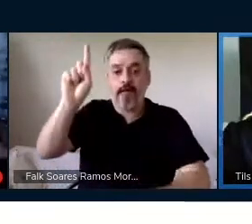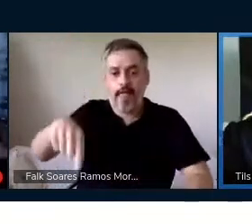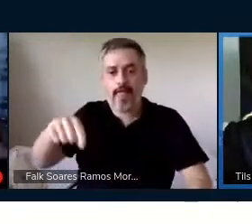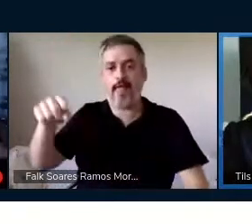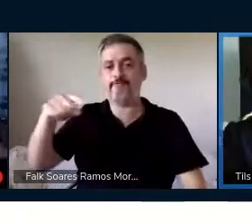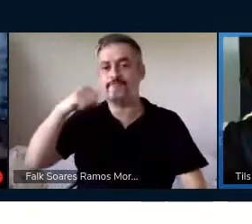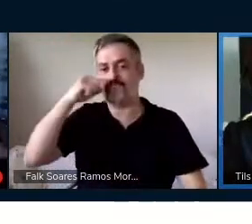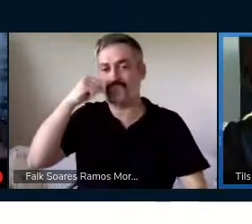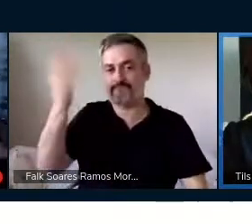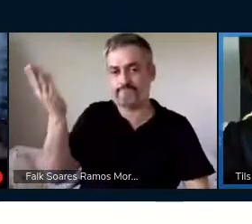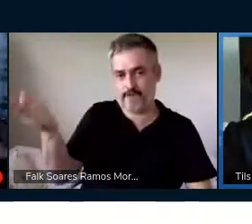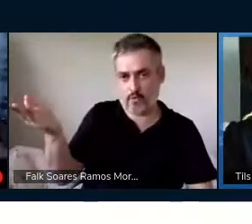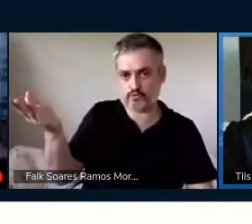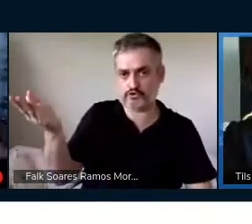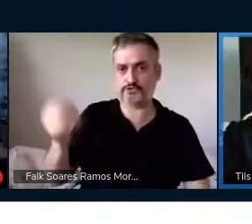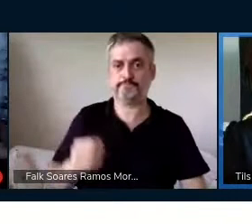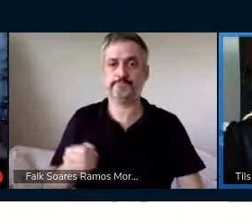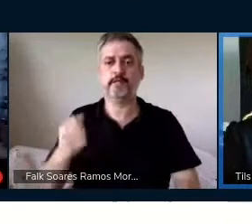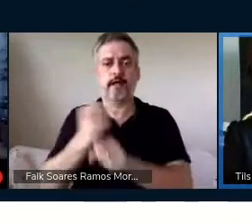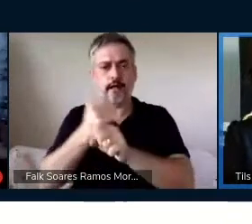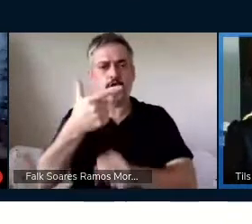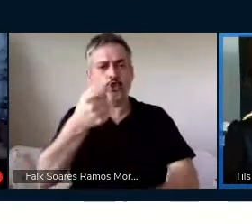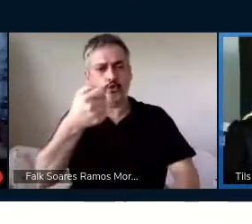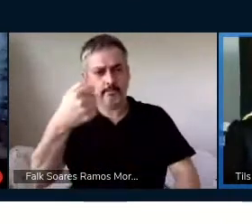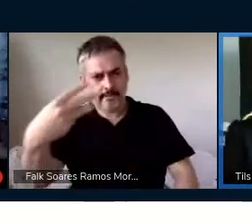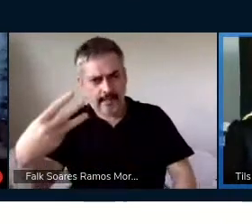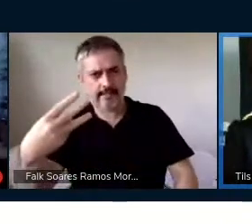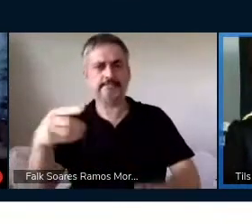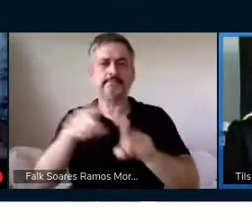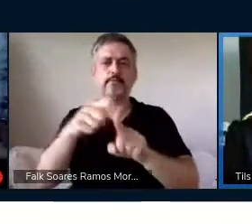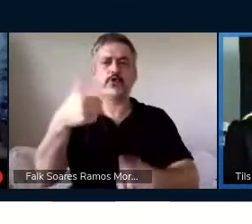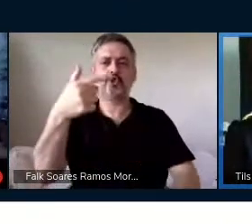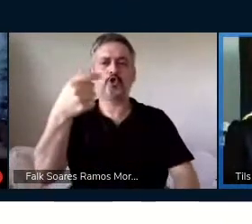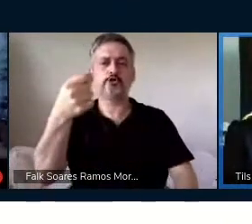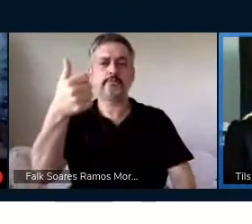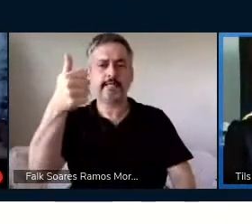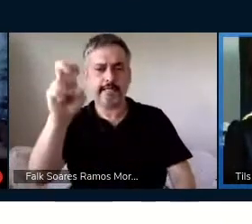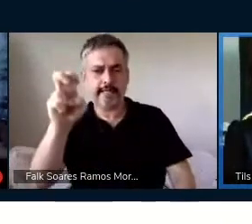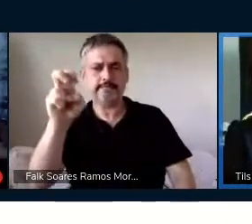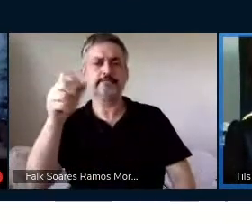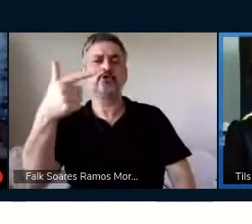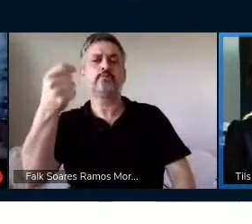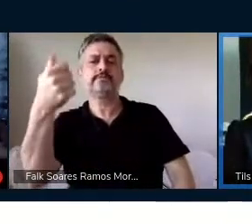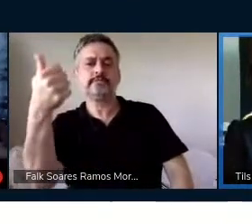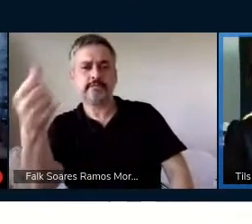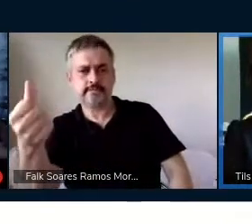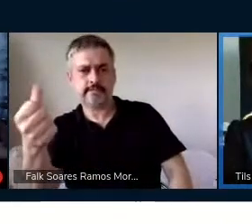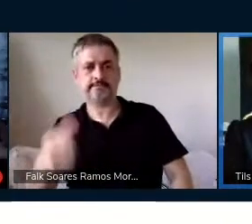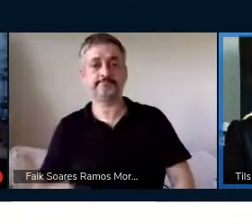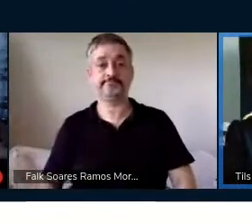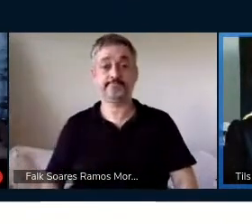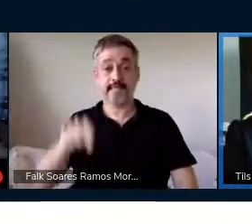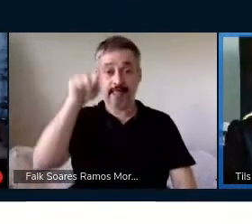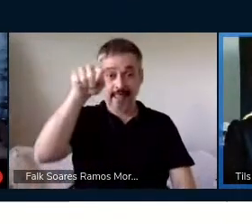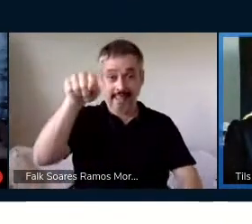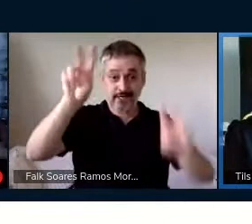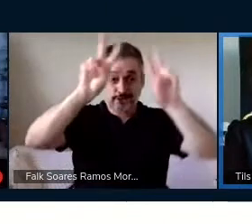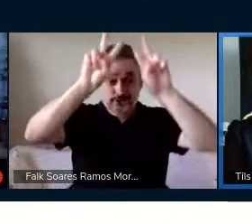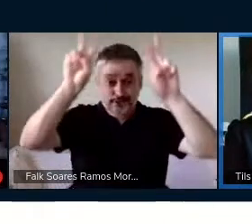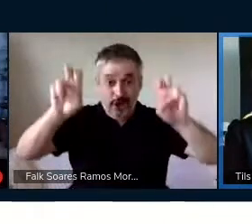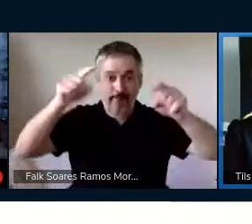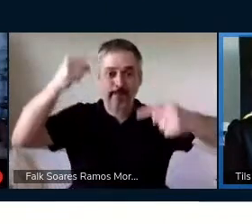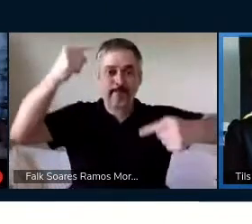princípios e aplicação desses conceitos, conforme a síntese apresentada por Faust no esquema